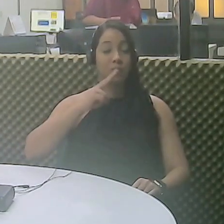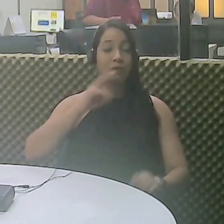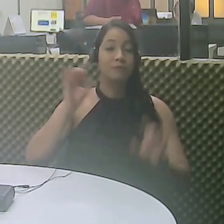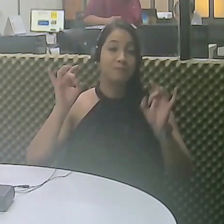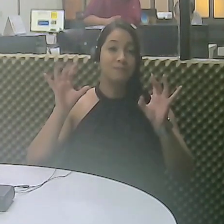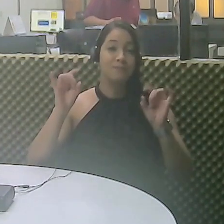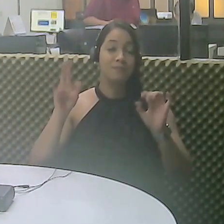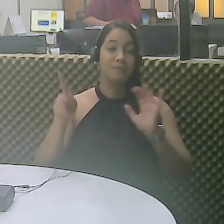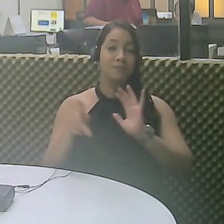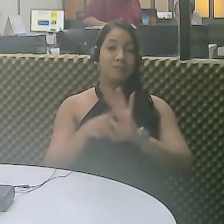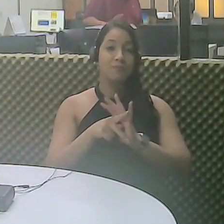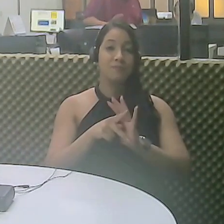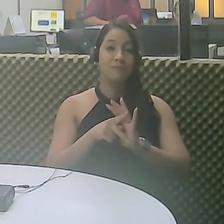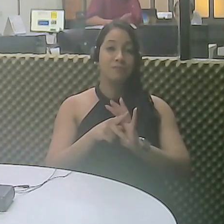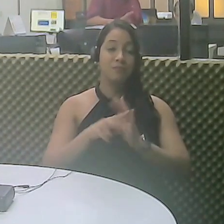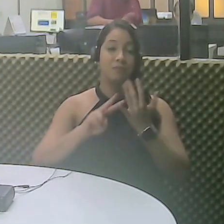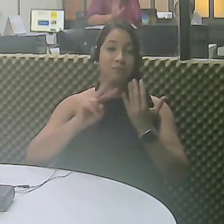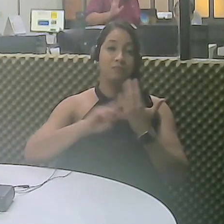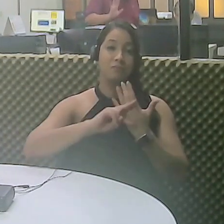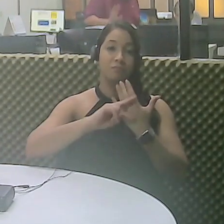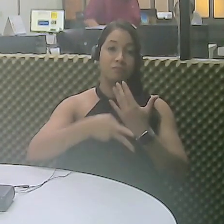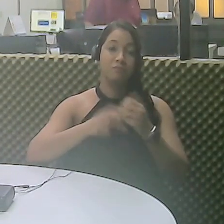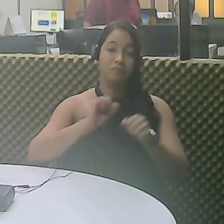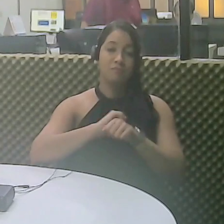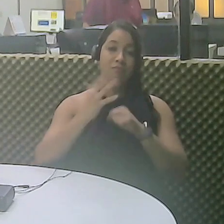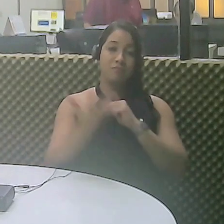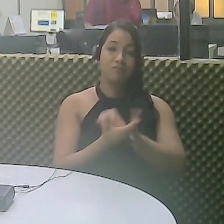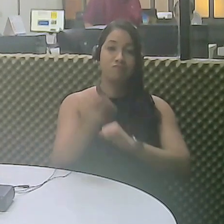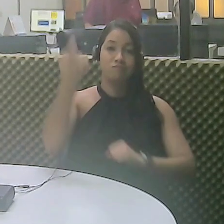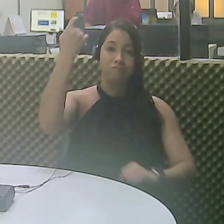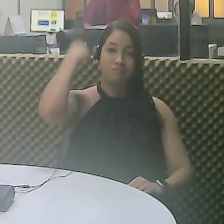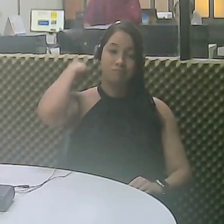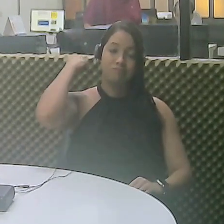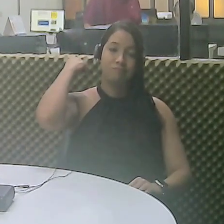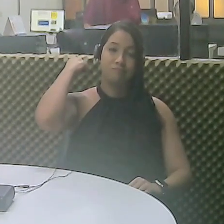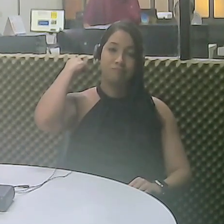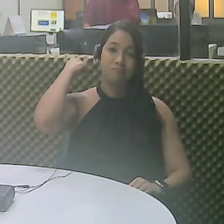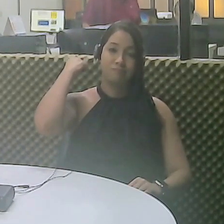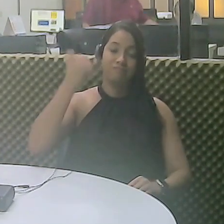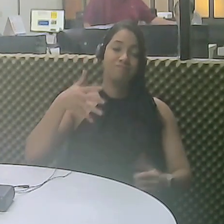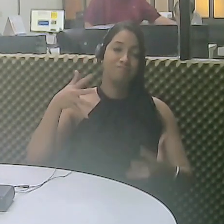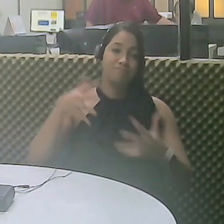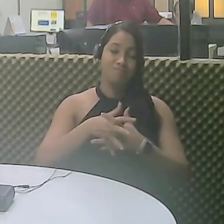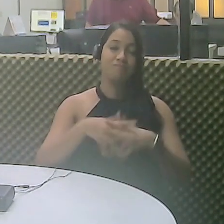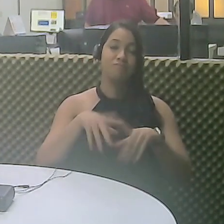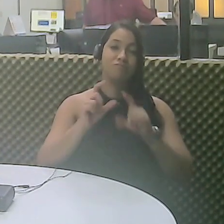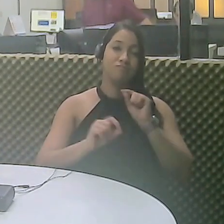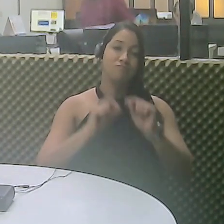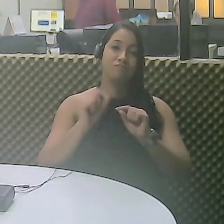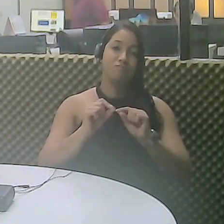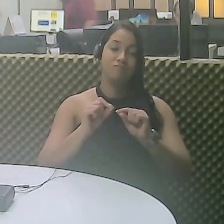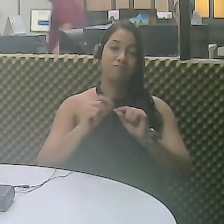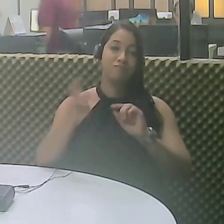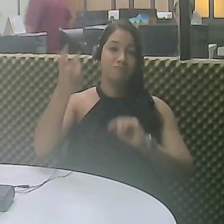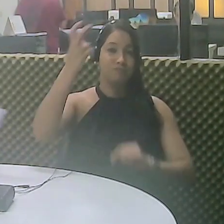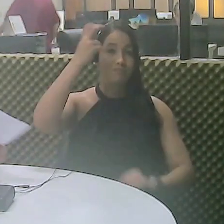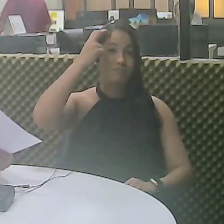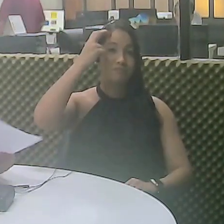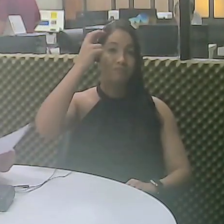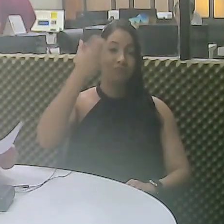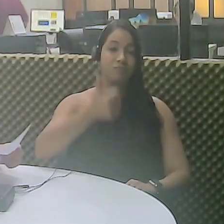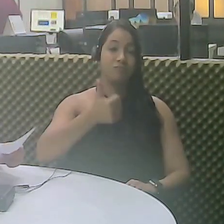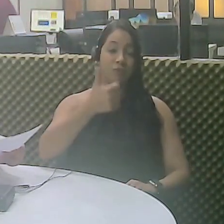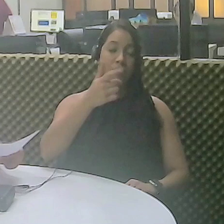especial demandadas pelas consequências do período da pandemia da Covid-19, que impactou significativamente o setor cultural nos